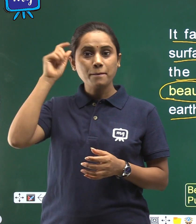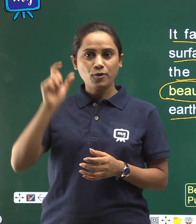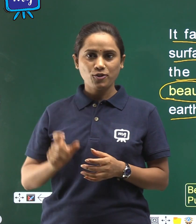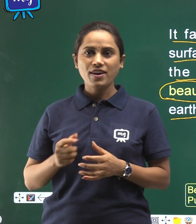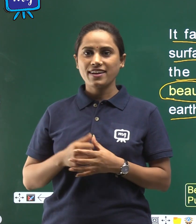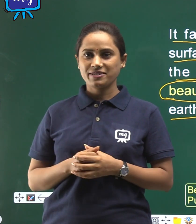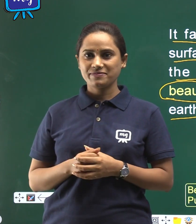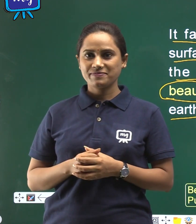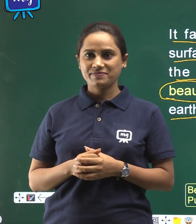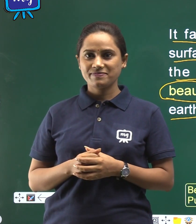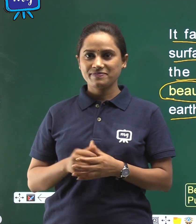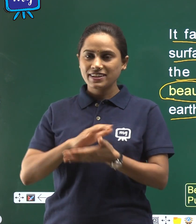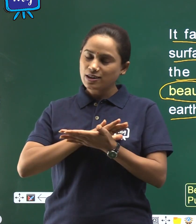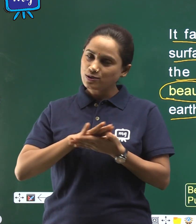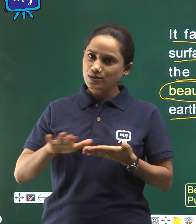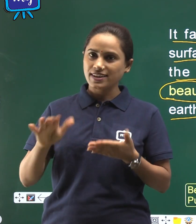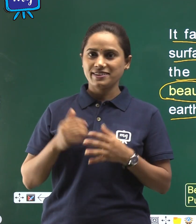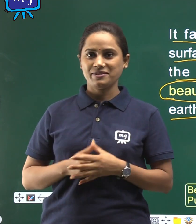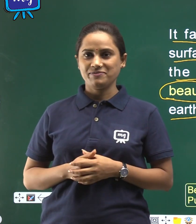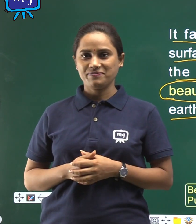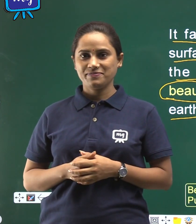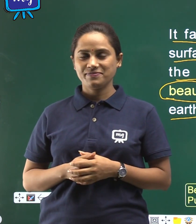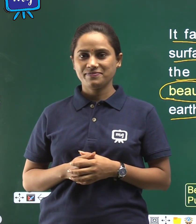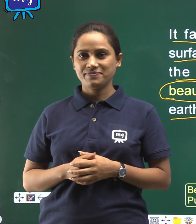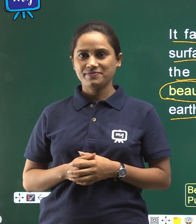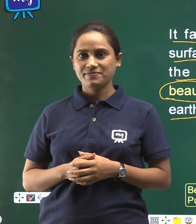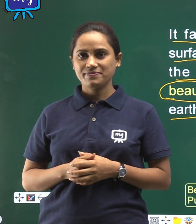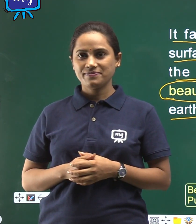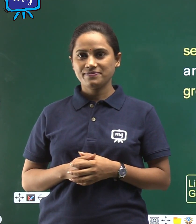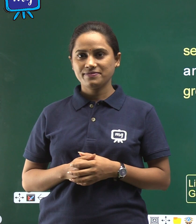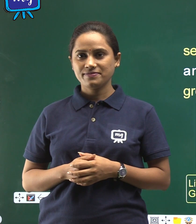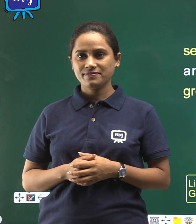purify, शुद्ध करना.